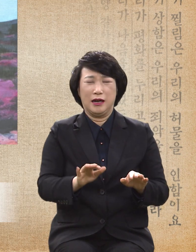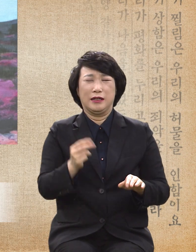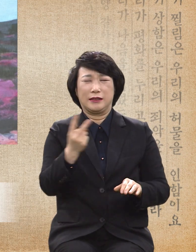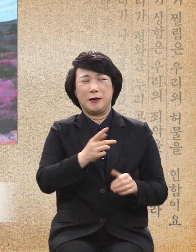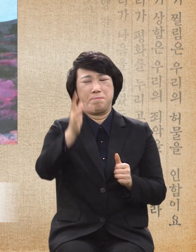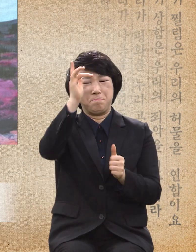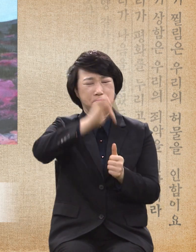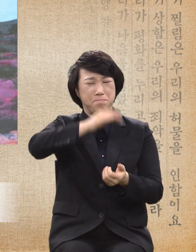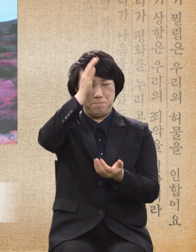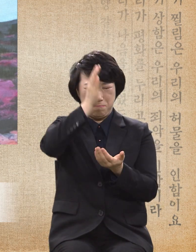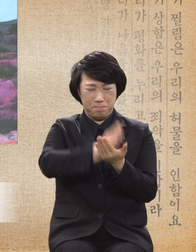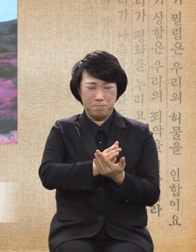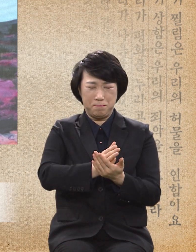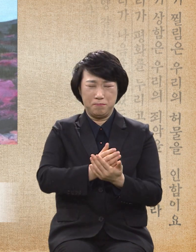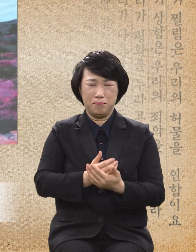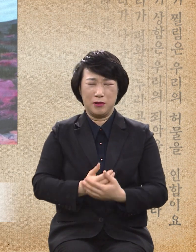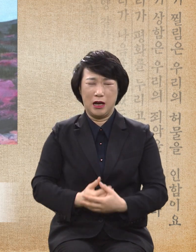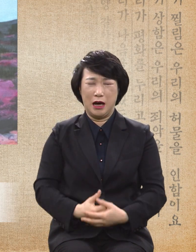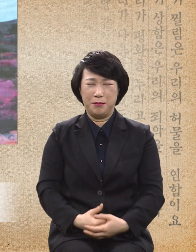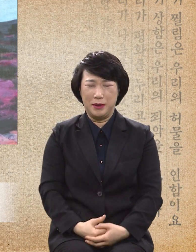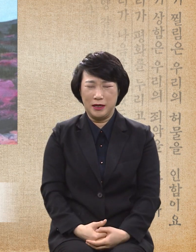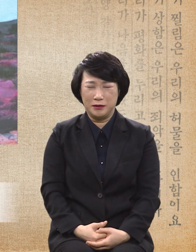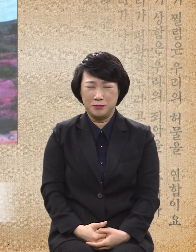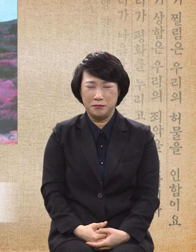다시는 들어오지 말라.